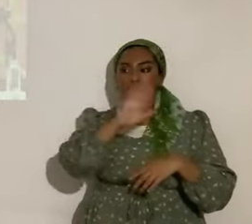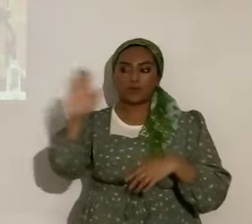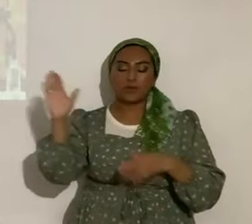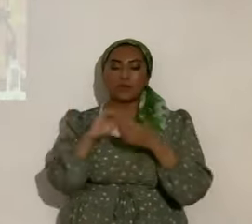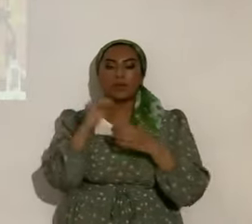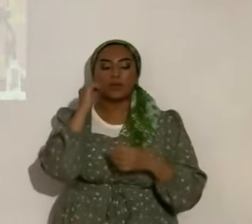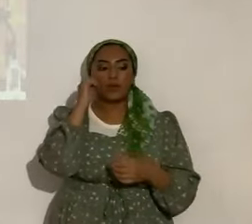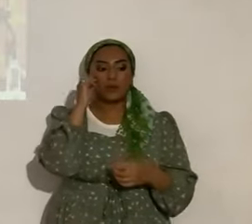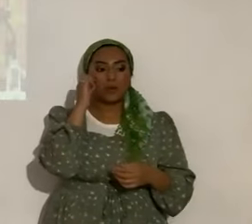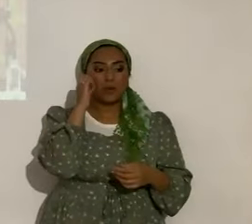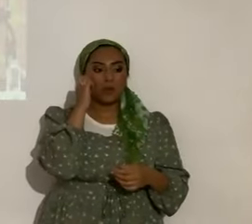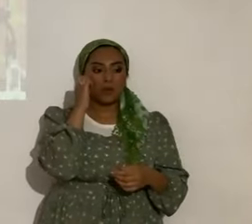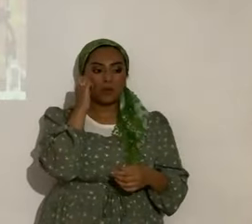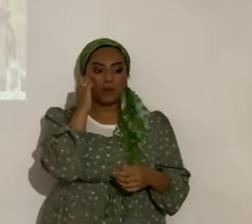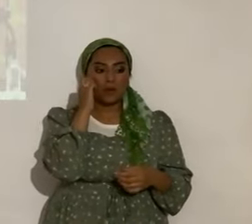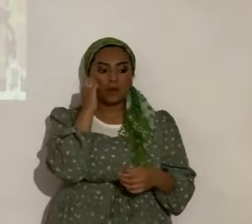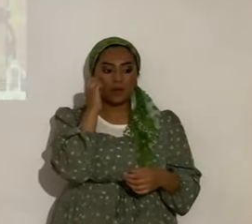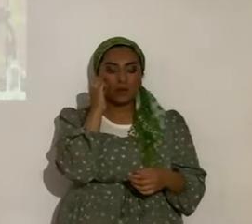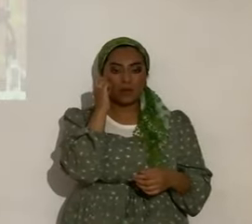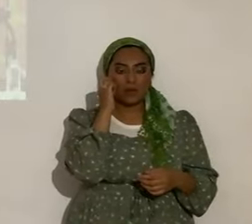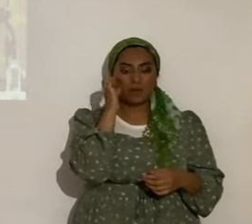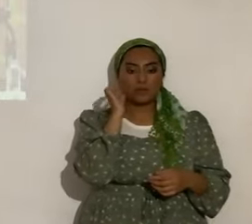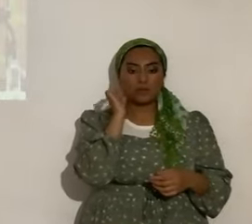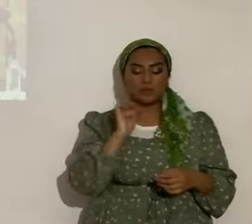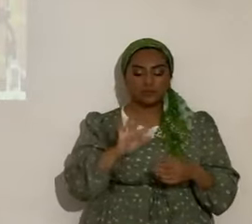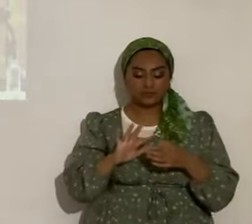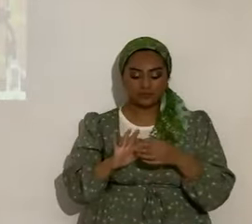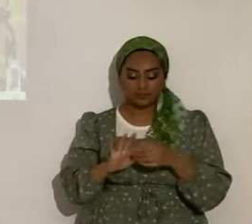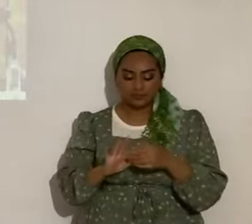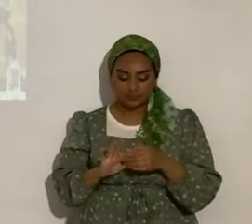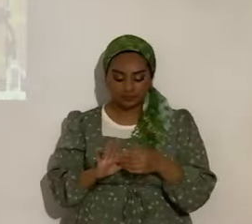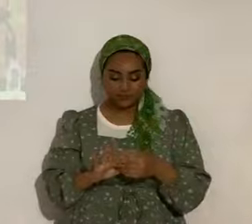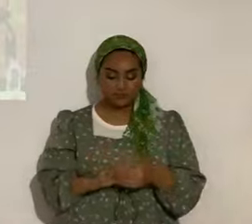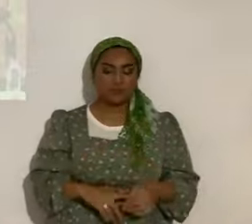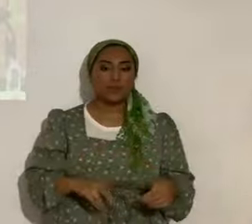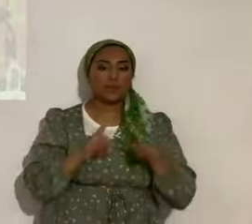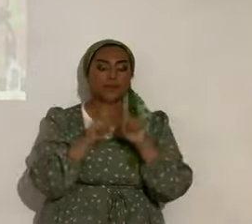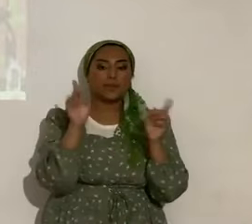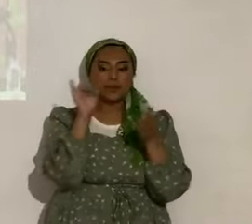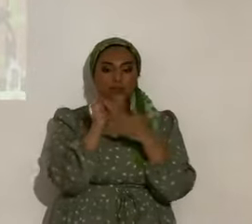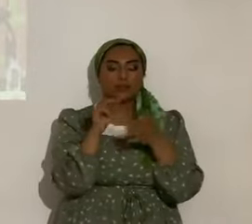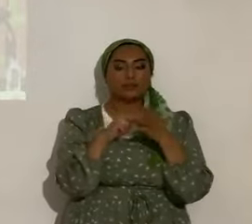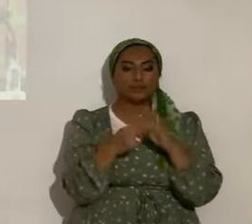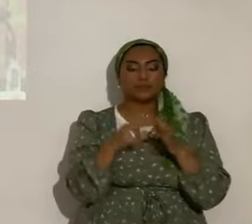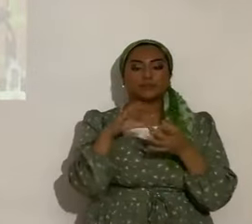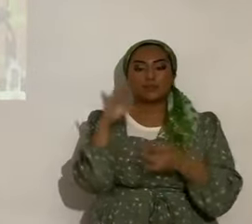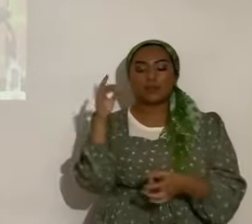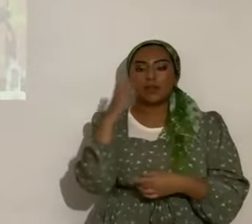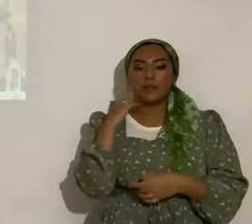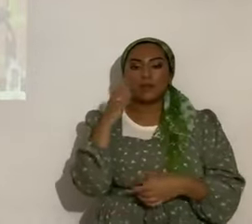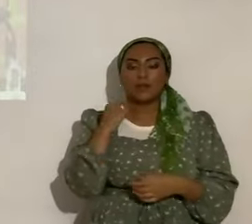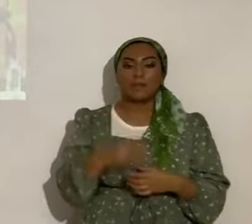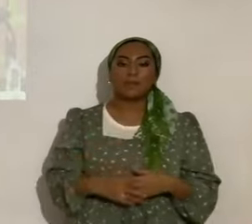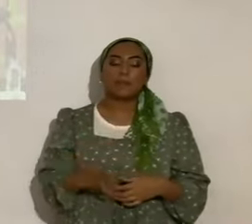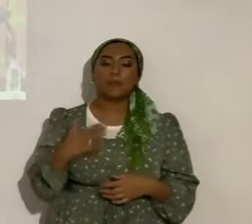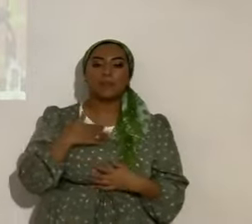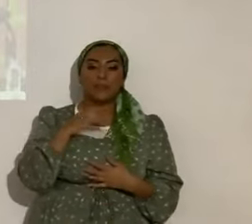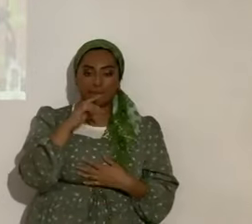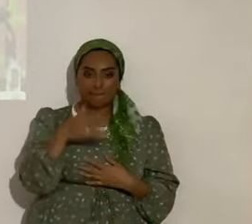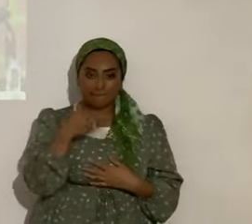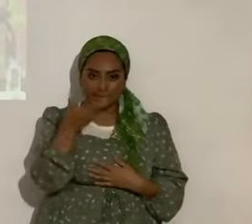dado, conocimientos, sueños, visiones y revelaciones y demás. Pero eso es tener experiencias espirituales. Yo les pediría, o